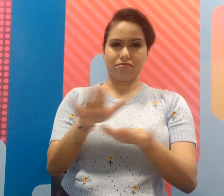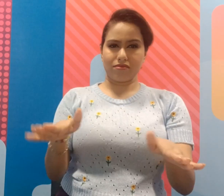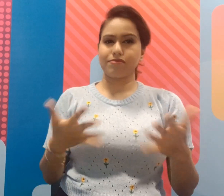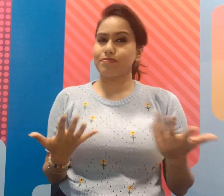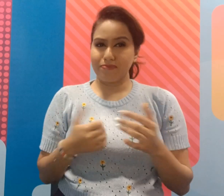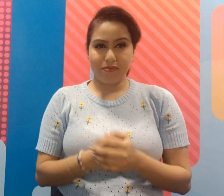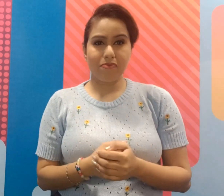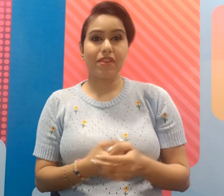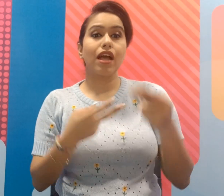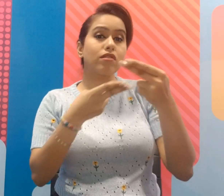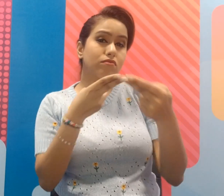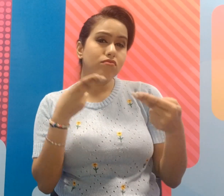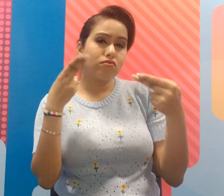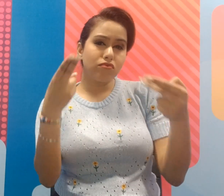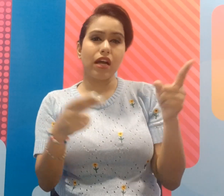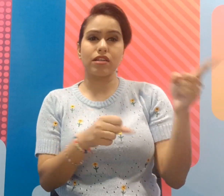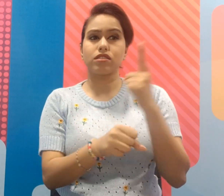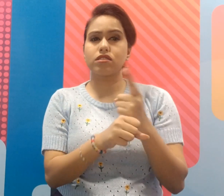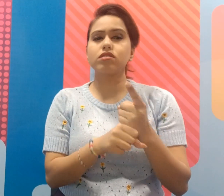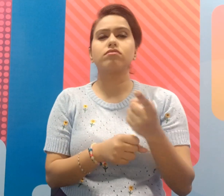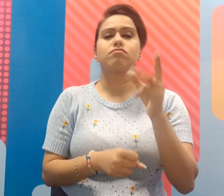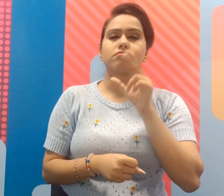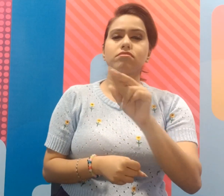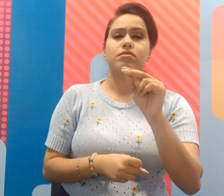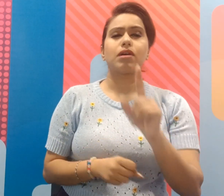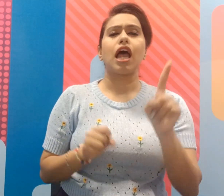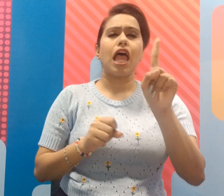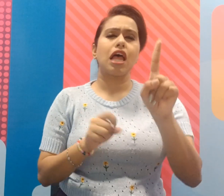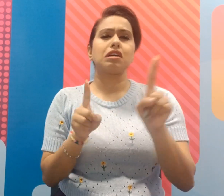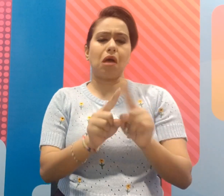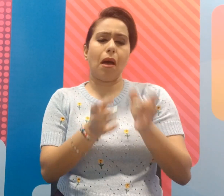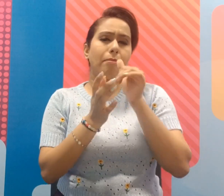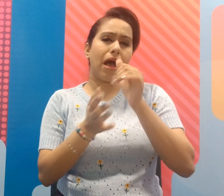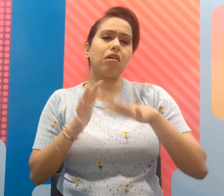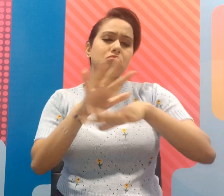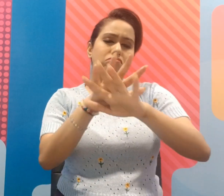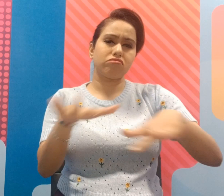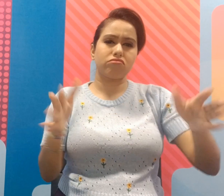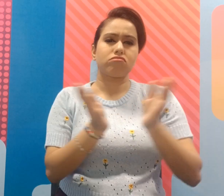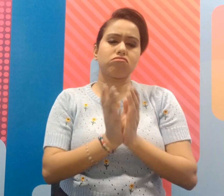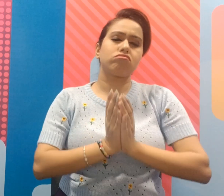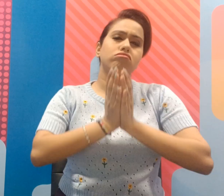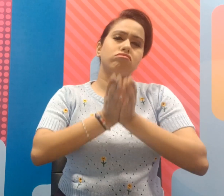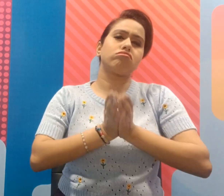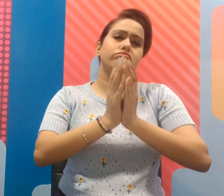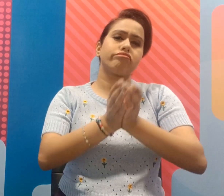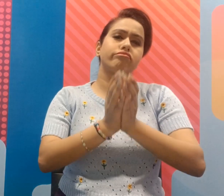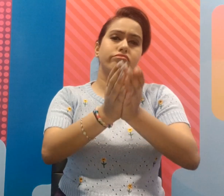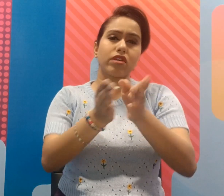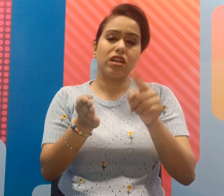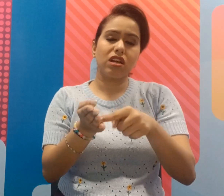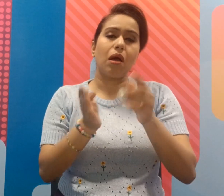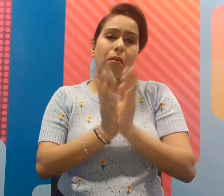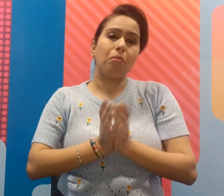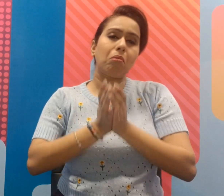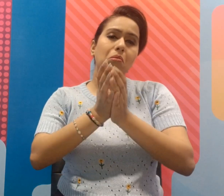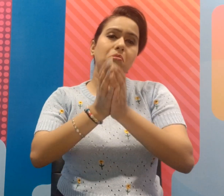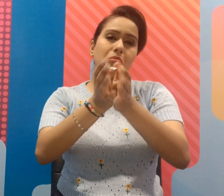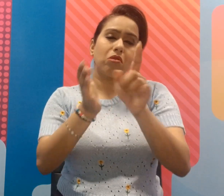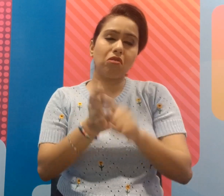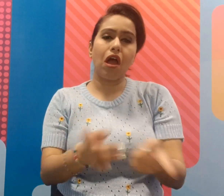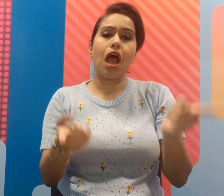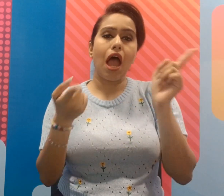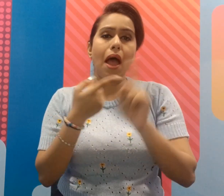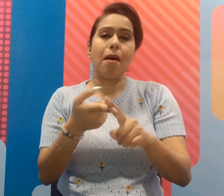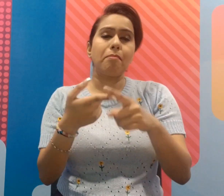बड़ा जहाज जा रहा था, बहुत सारे यात्री उस पर सवार थे। अचानक से एक एक्सीडेंट होता है, दुर्घटना होती है और जहाज जो है खराब हो जाता है। जहाज